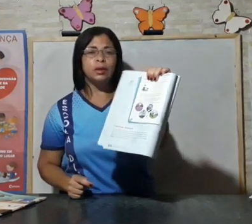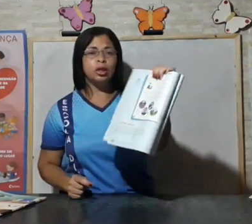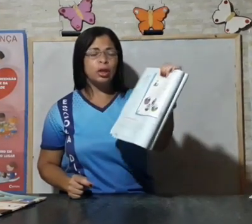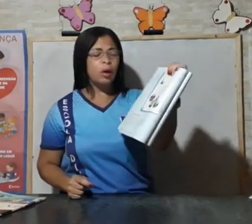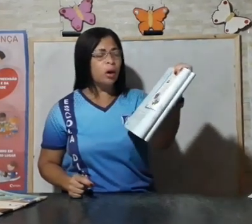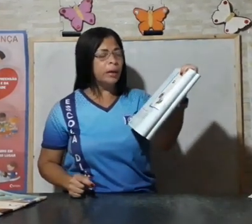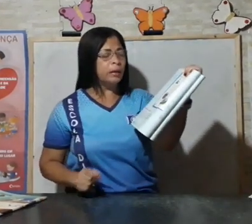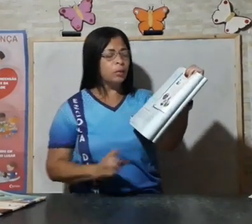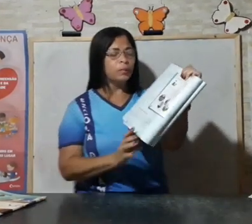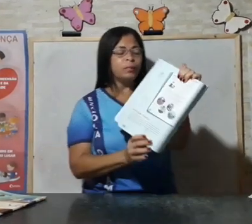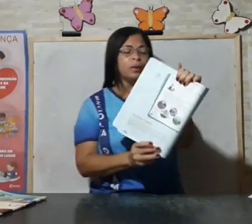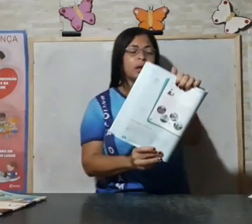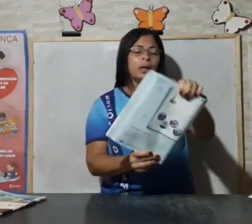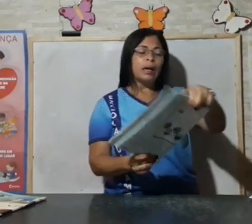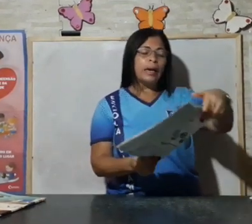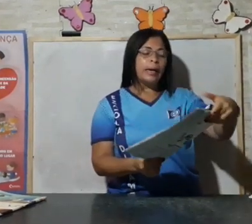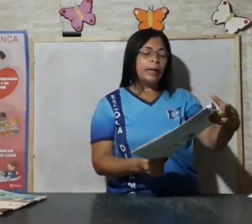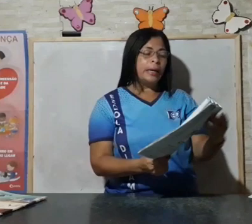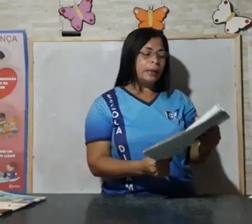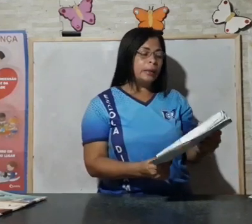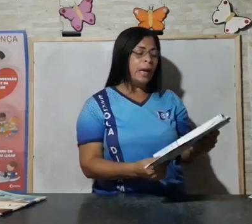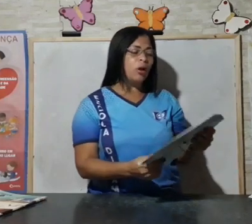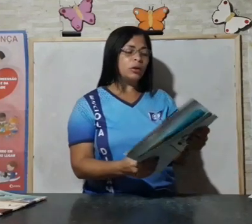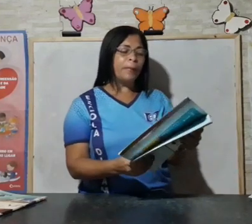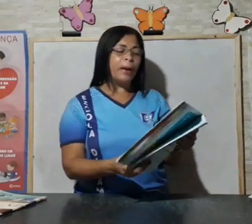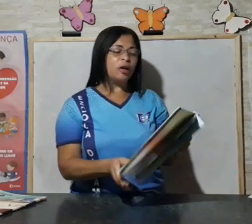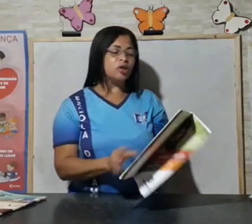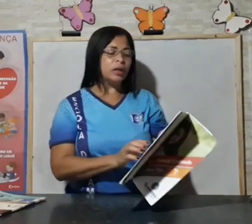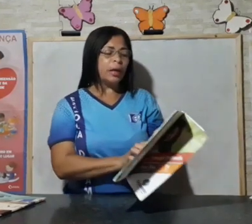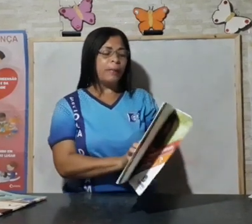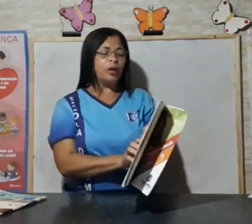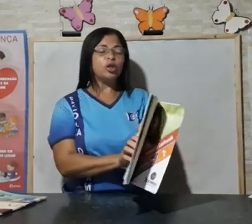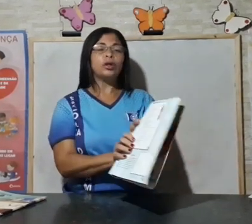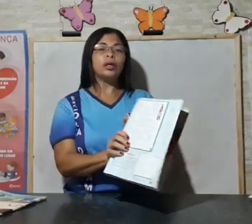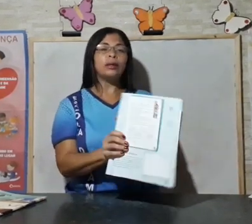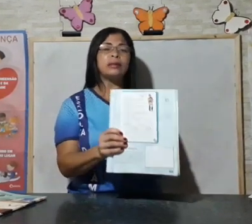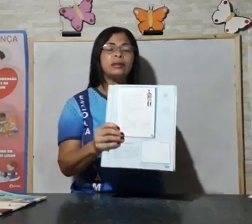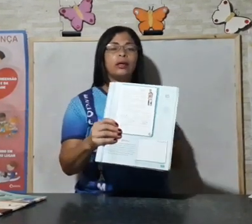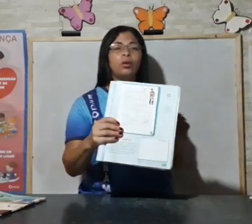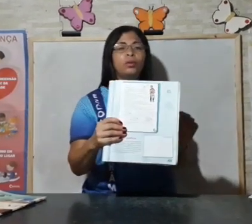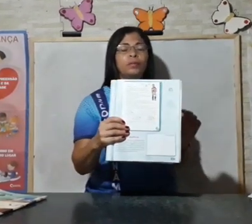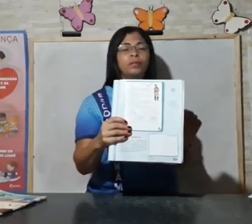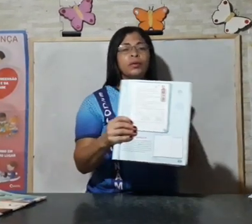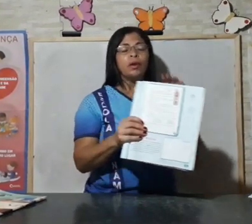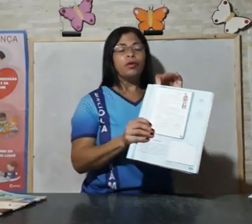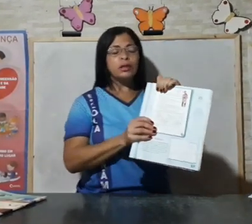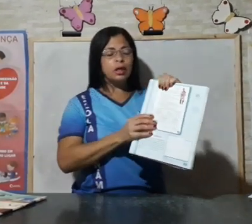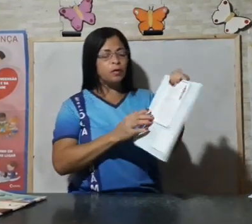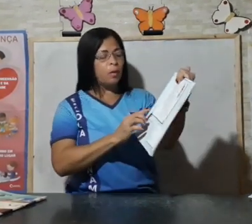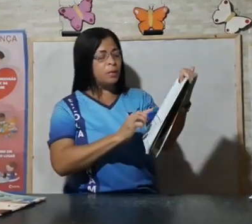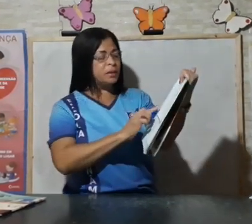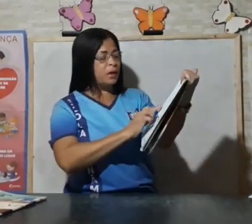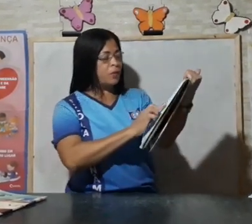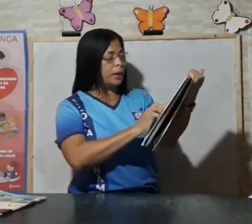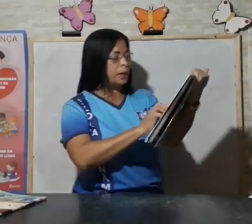está correto. Na outra página, que é a página 85, vocês vão observar aqui,